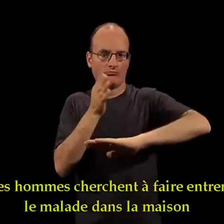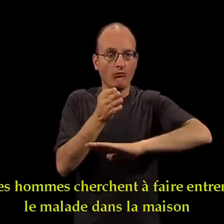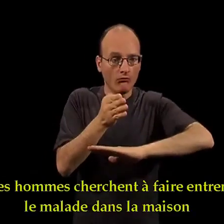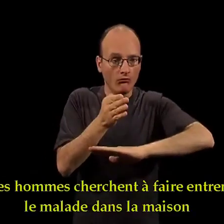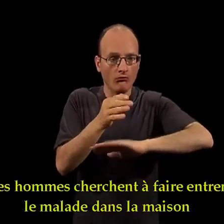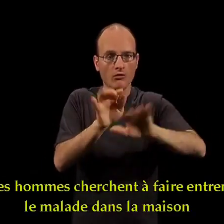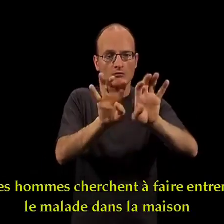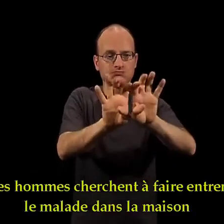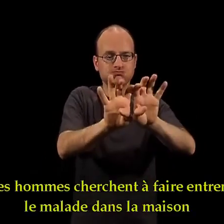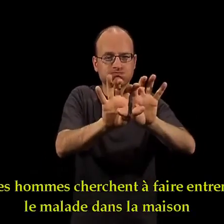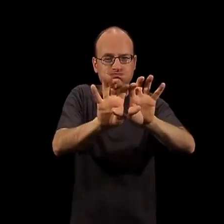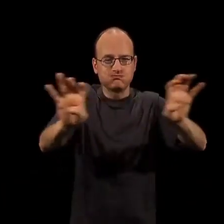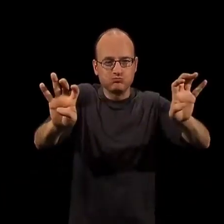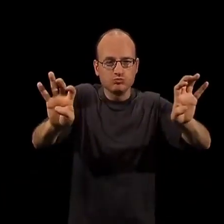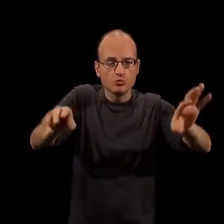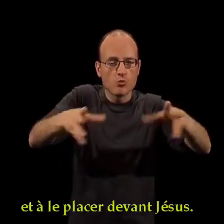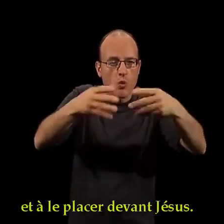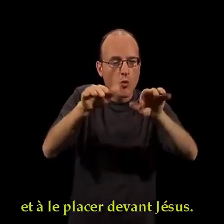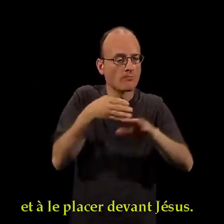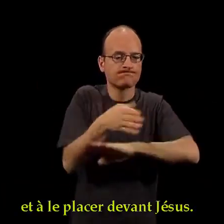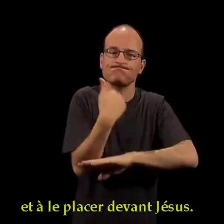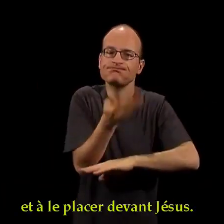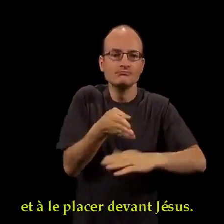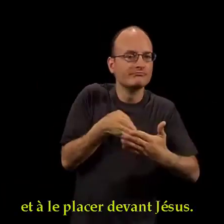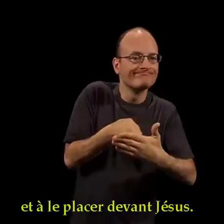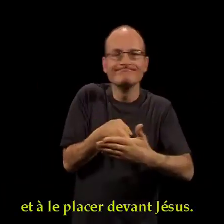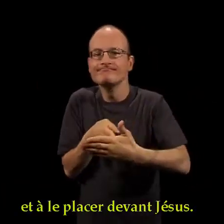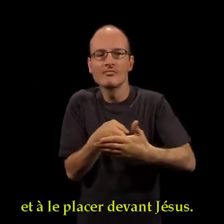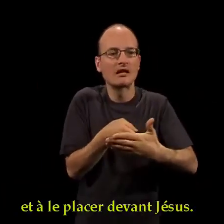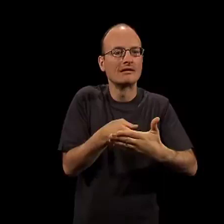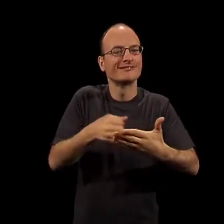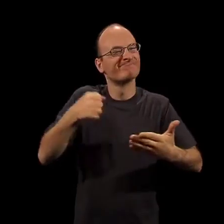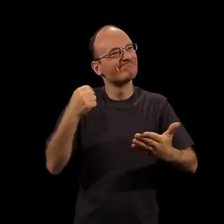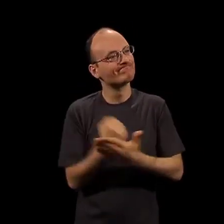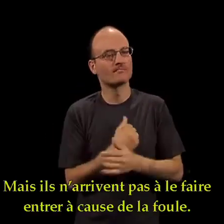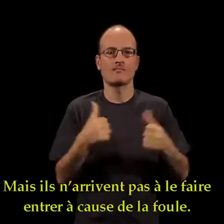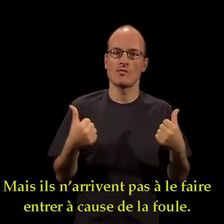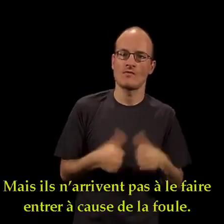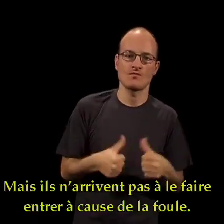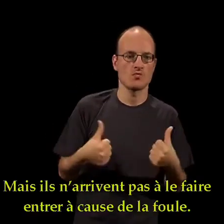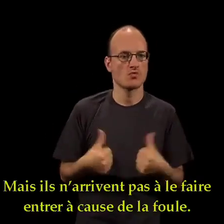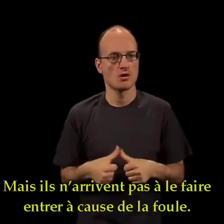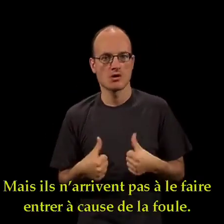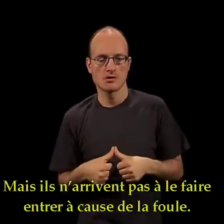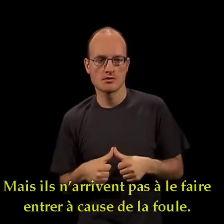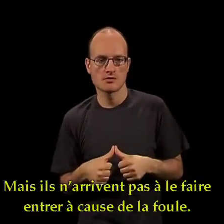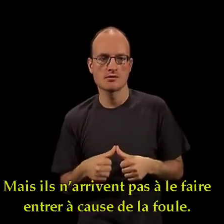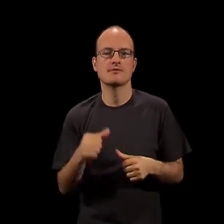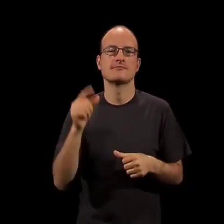Les hommes cherchent à faire entrer le malade dans la maison et à le placer devant Jésus, mais ils n'arrivent pas à le faire entrer à